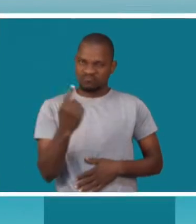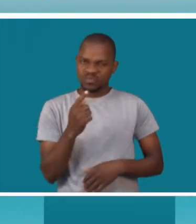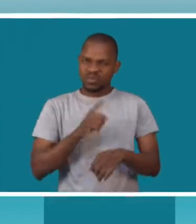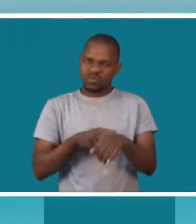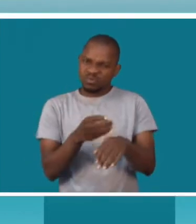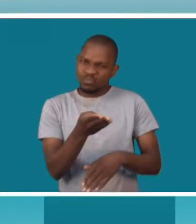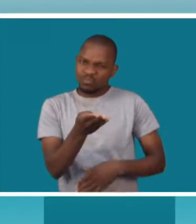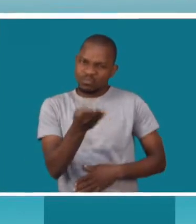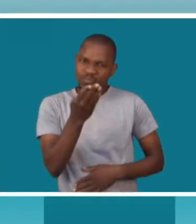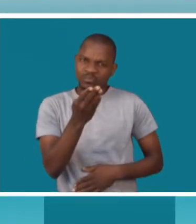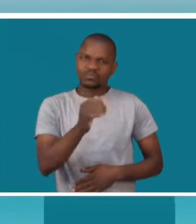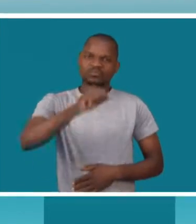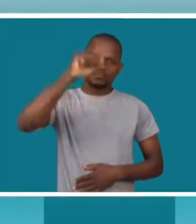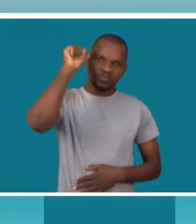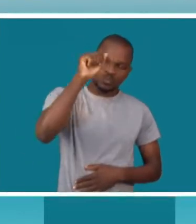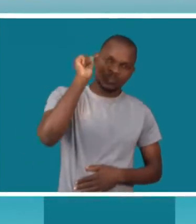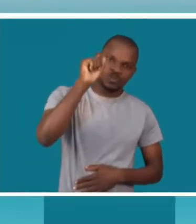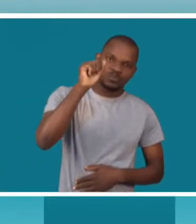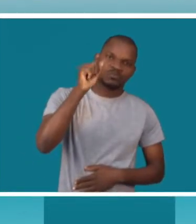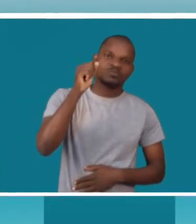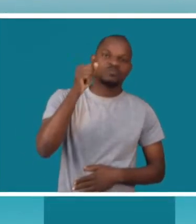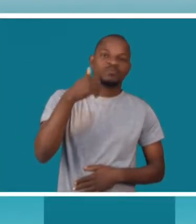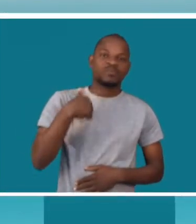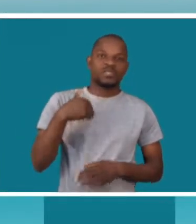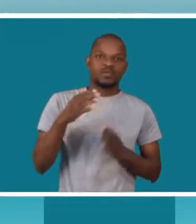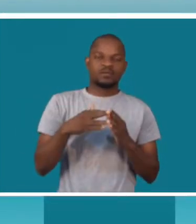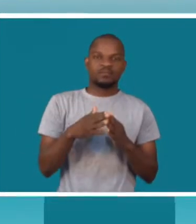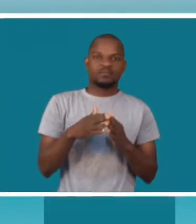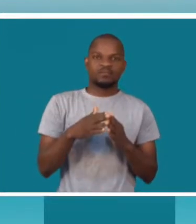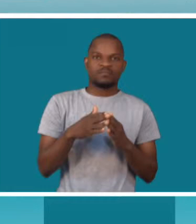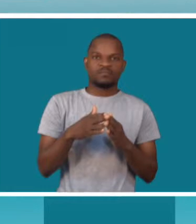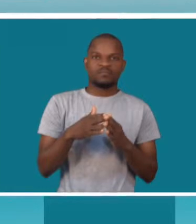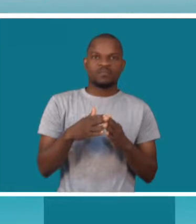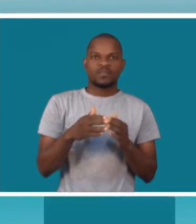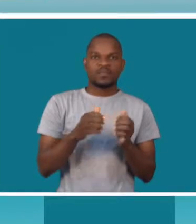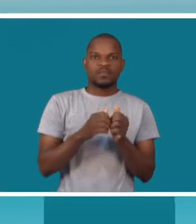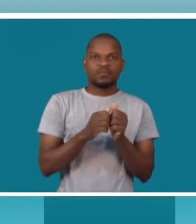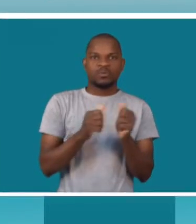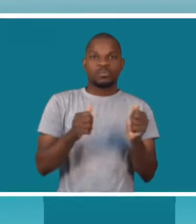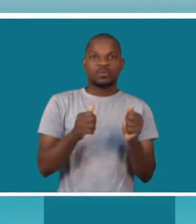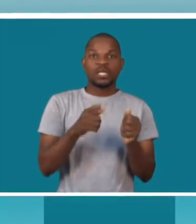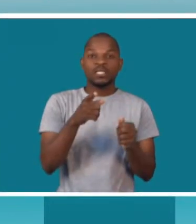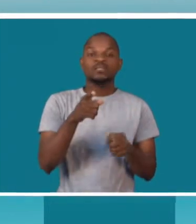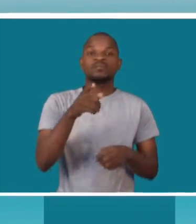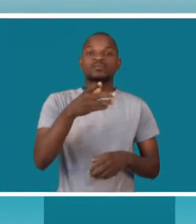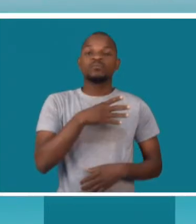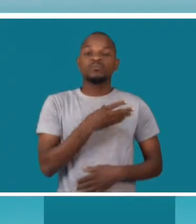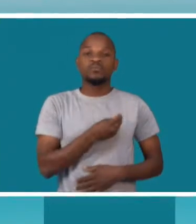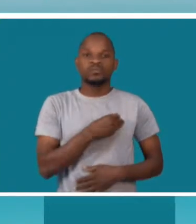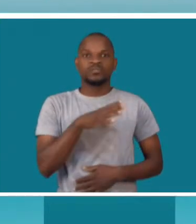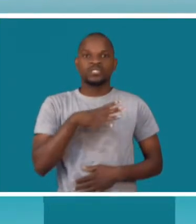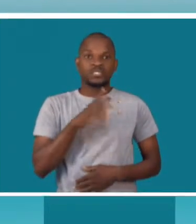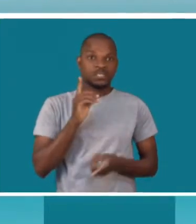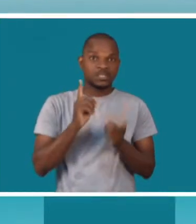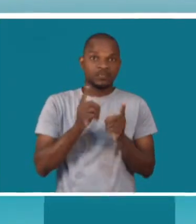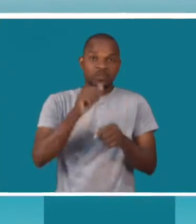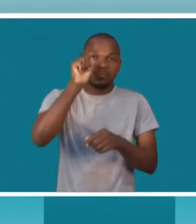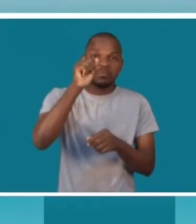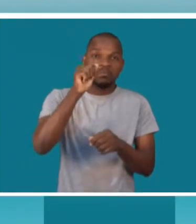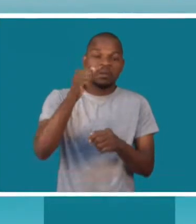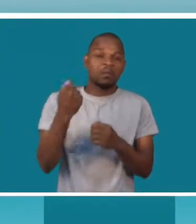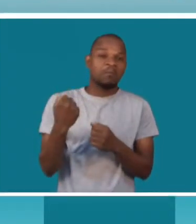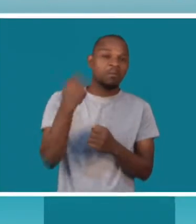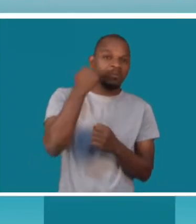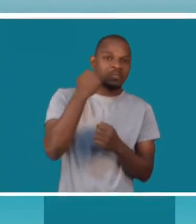Vim muito cedo, bateu uma porta, cheio de medo. Pensou que as pessoas que fazem artes marciais são más ou duras.